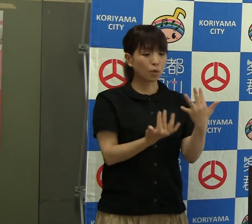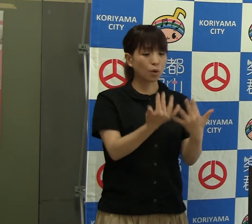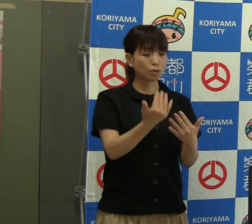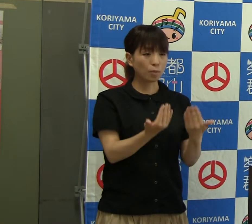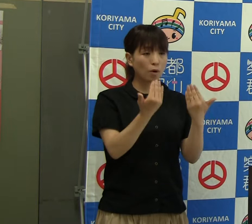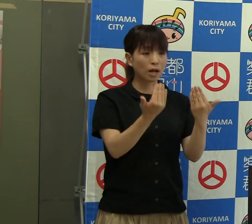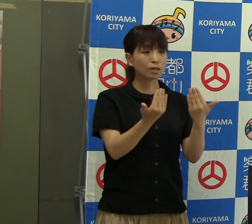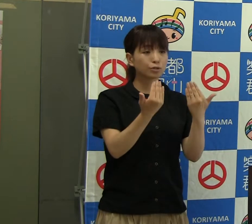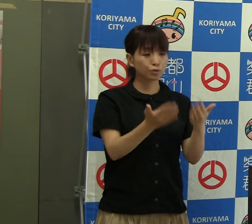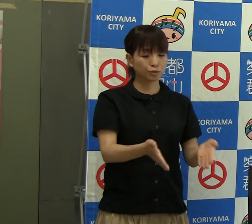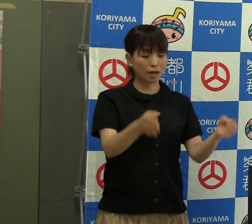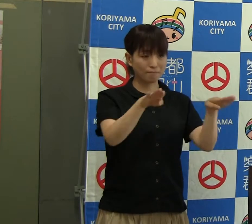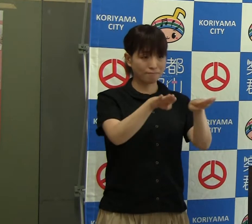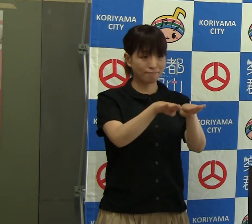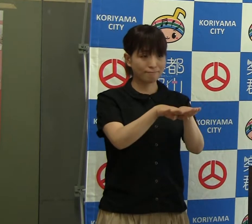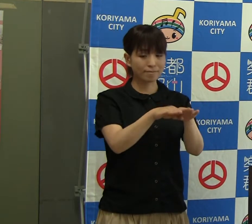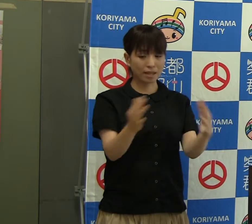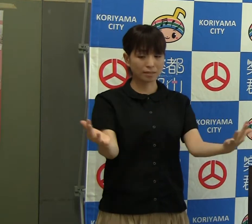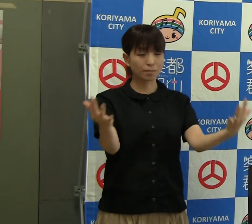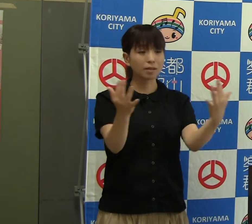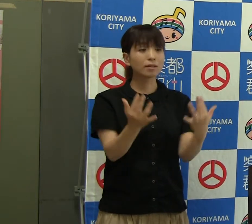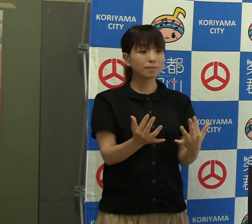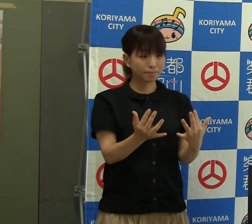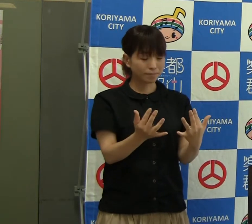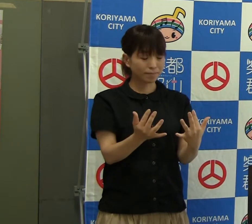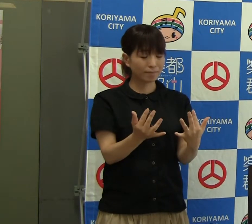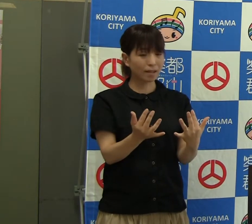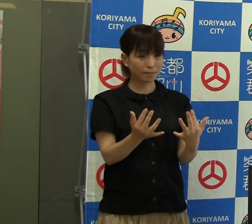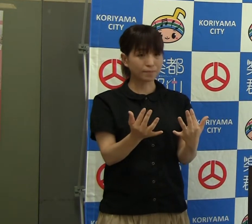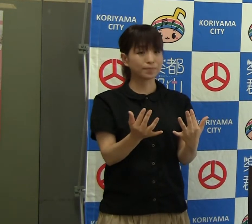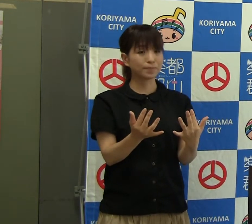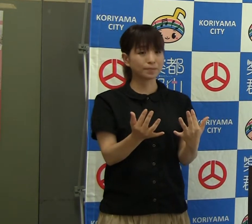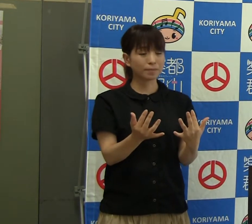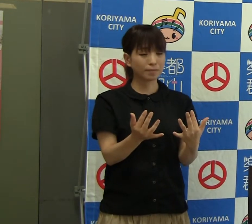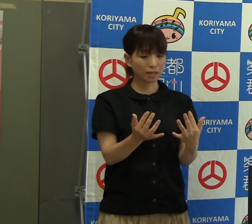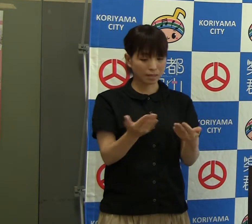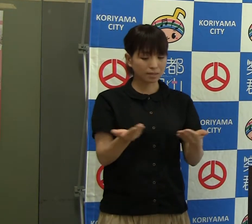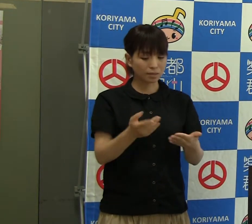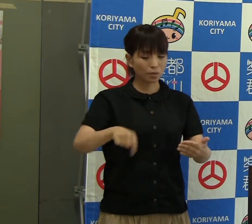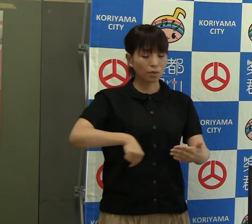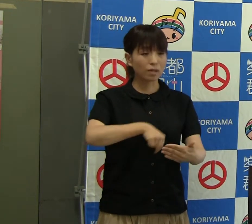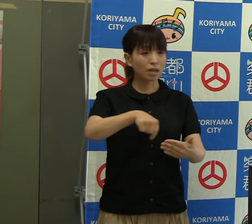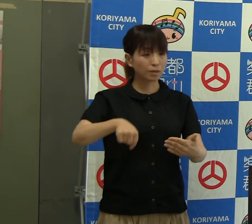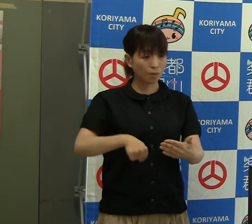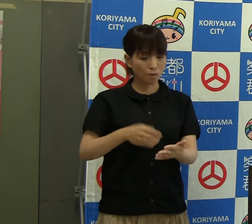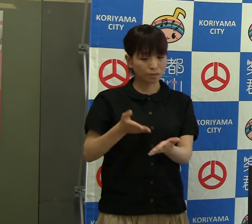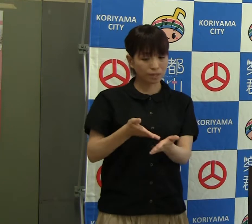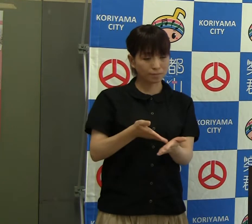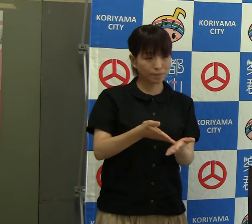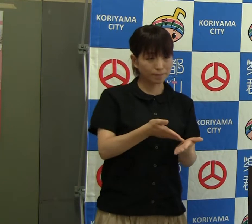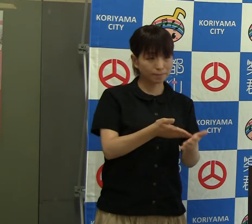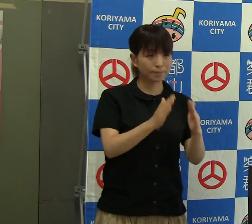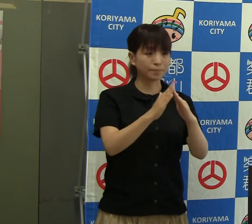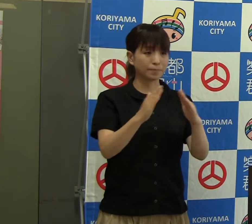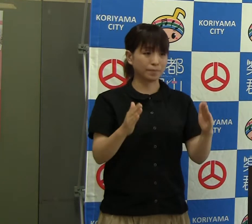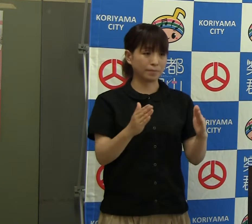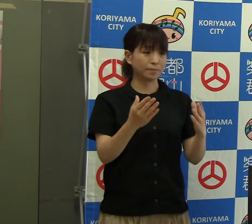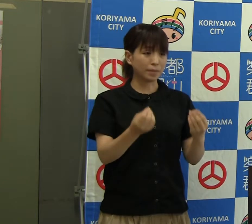学習館に、お集まりいただきまして、事業概要と説明会をさせていただき